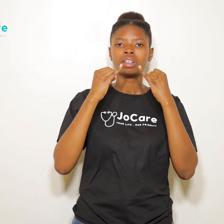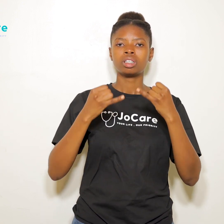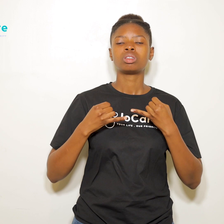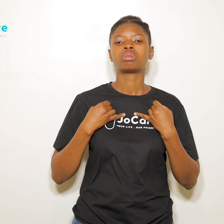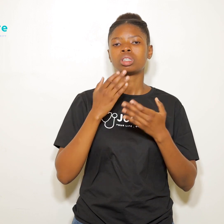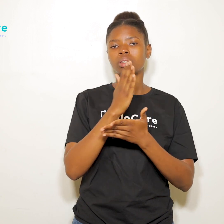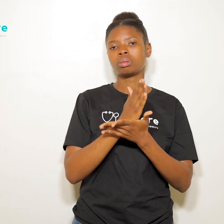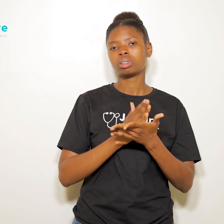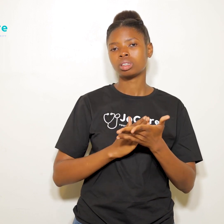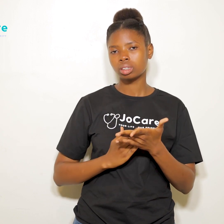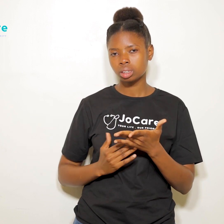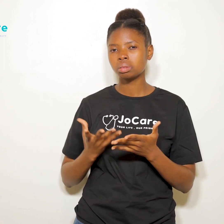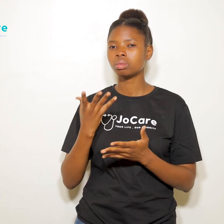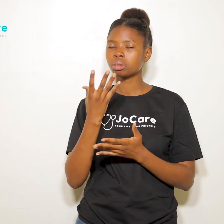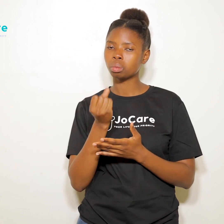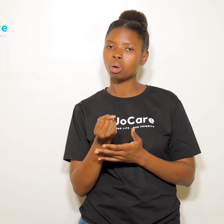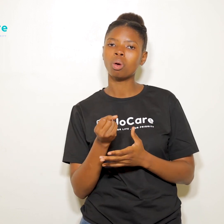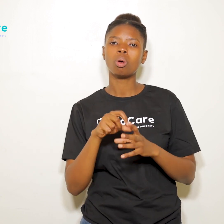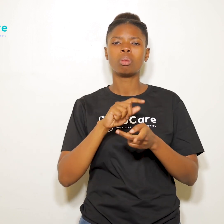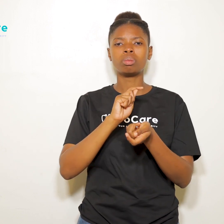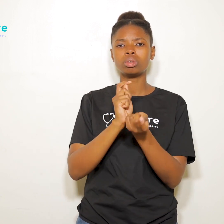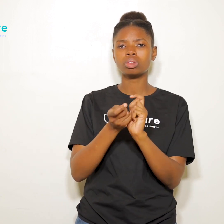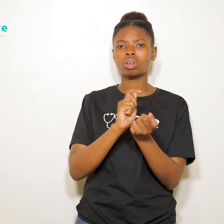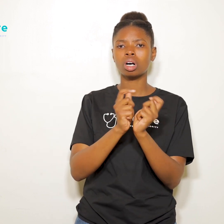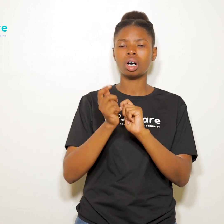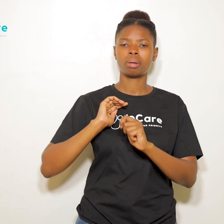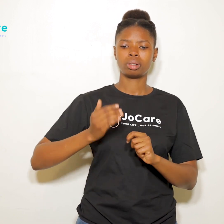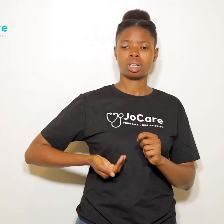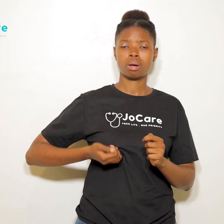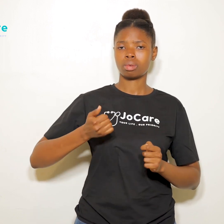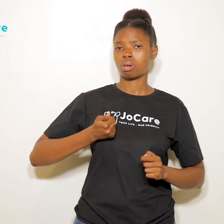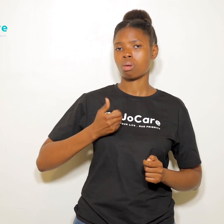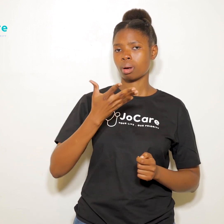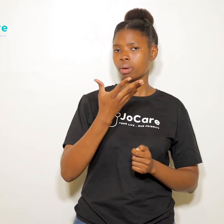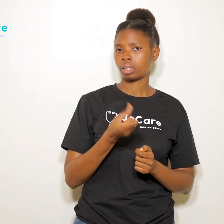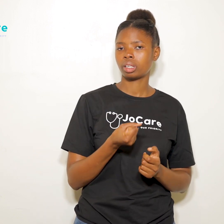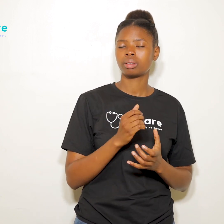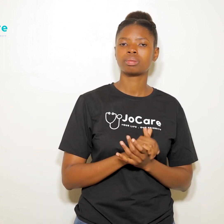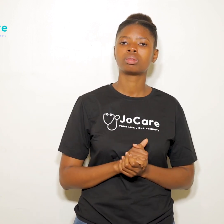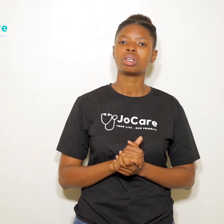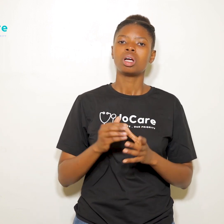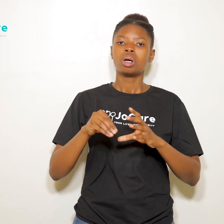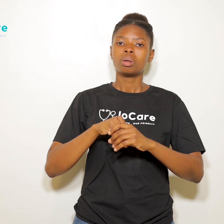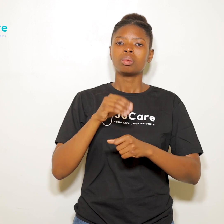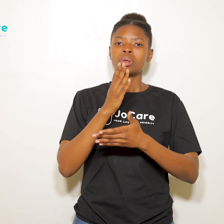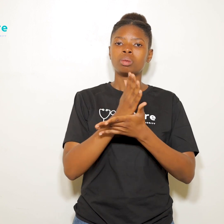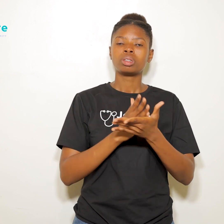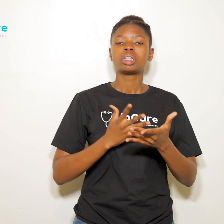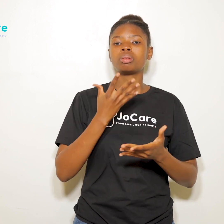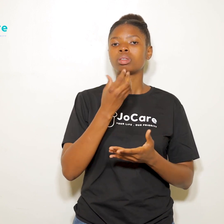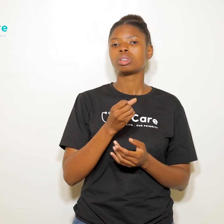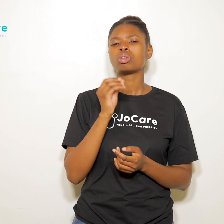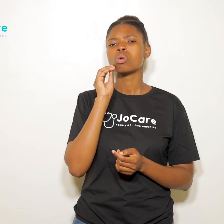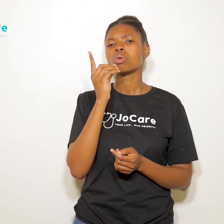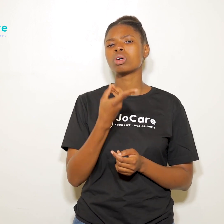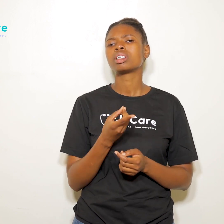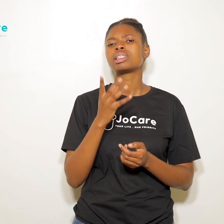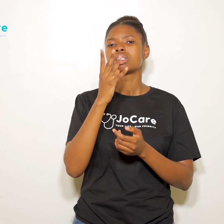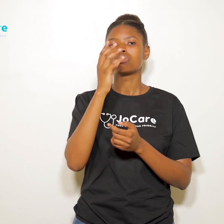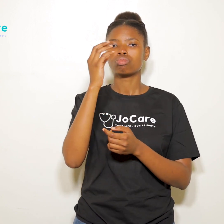Yatubwiye ibice bikugize, impinduka abadamu n'abakobwa bagira mu bice bigize ukwezi, buri gice kigira